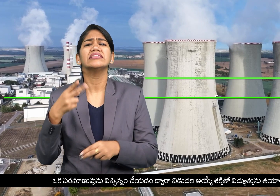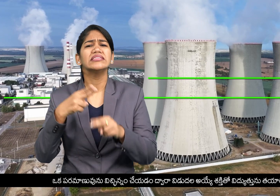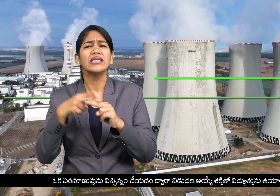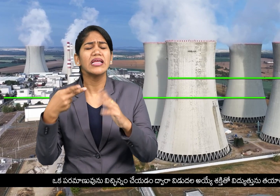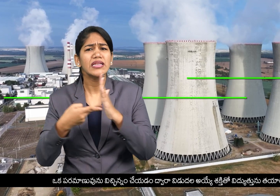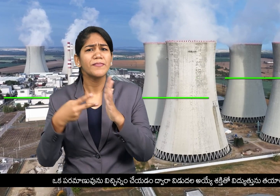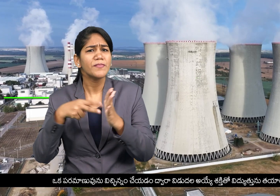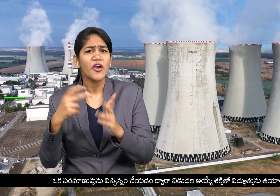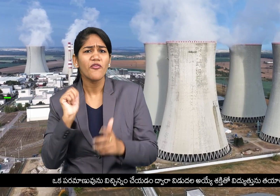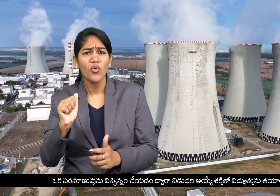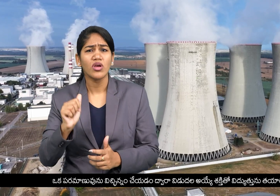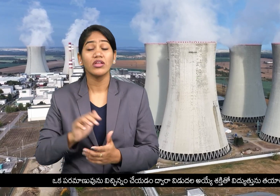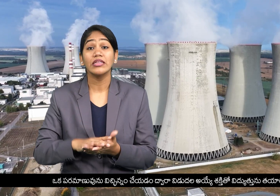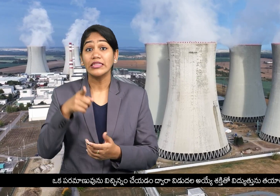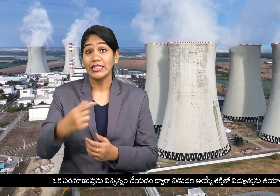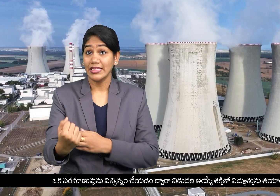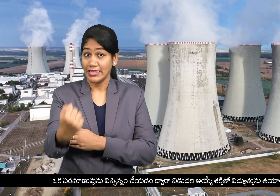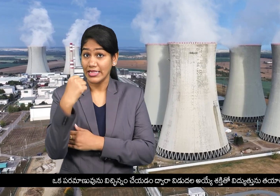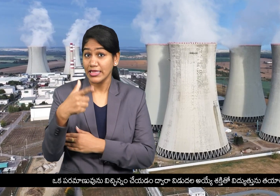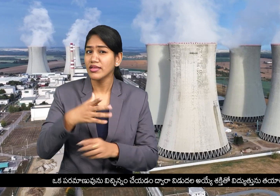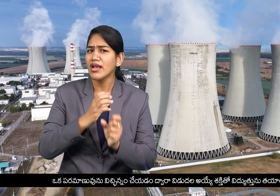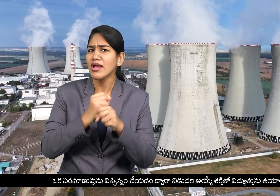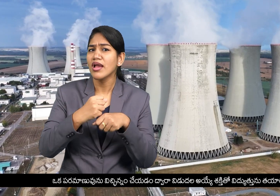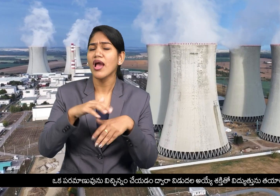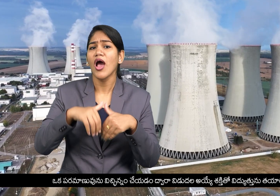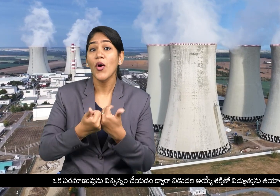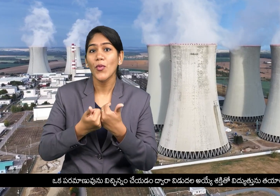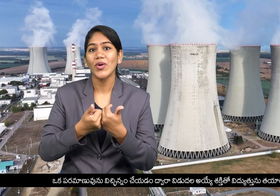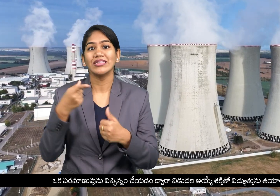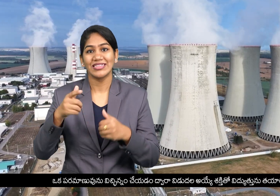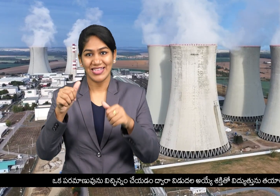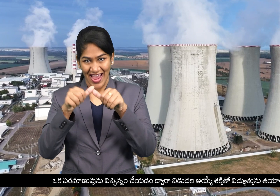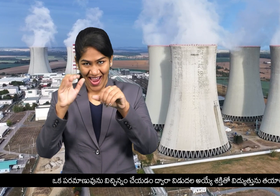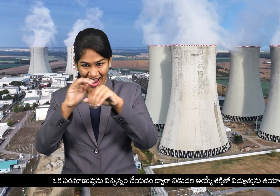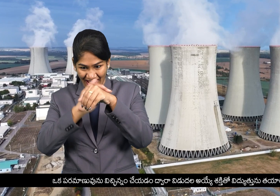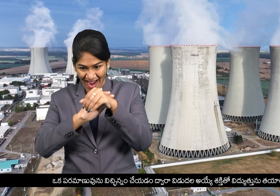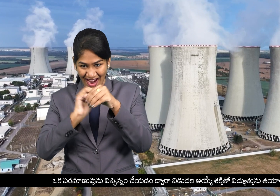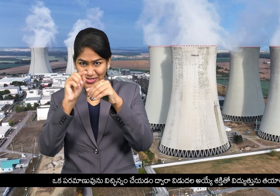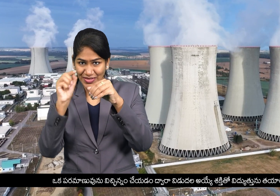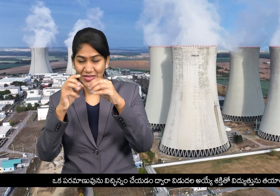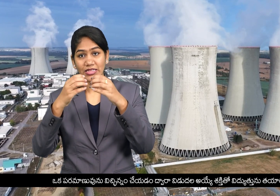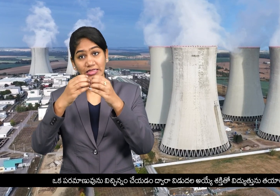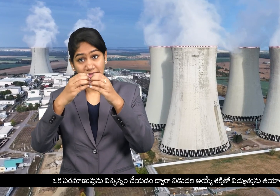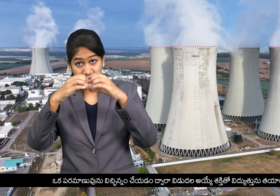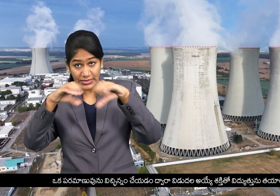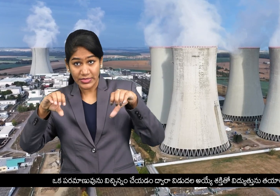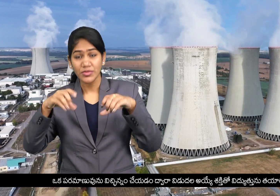ఒక పరమాణువును విచ్ఛిన్నం చేయడం ద్వారా విడుదలయ్యే శక్తితో విద్యుత్తును తయారు చేయుట.